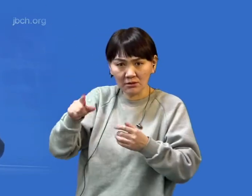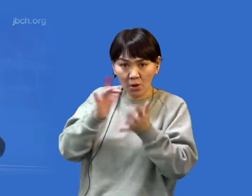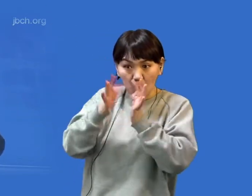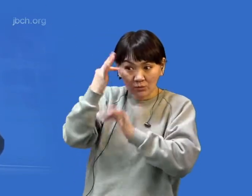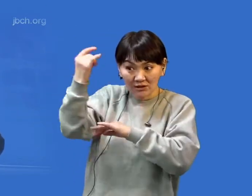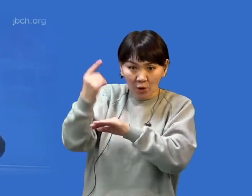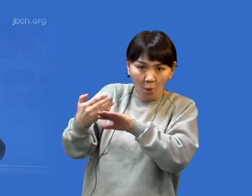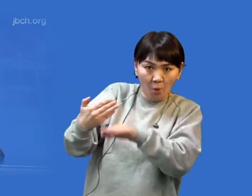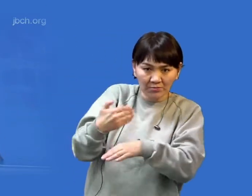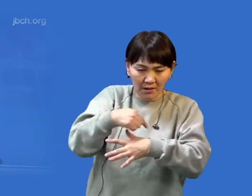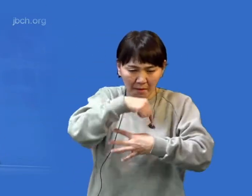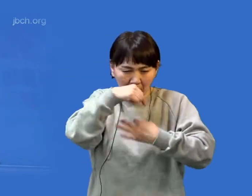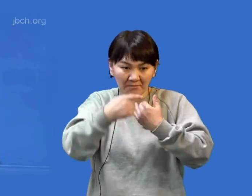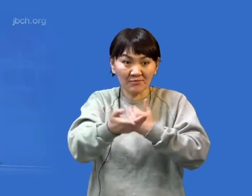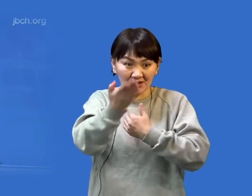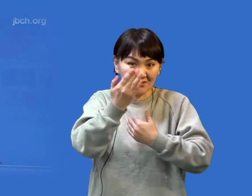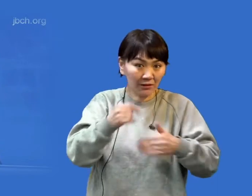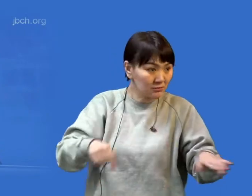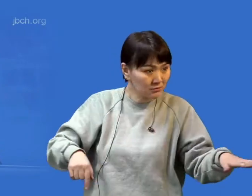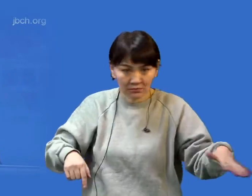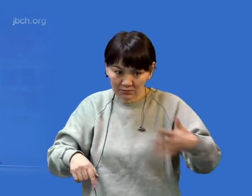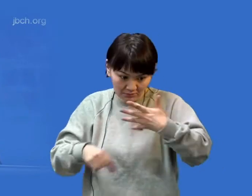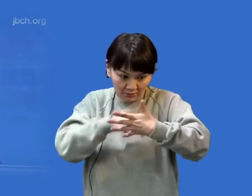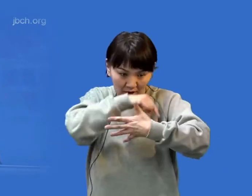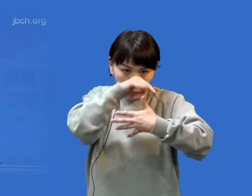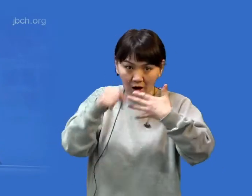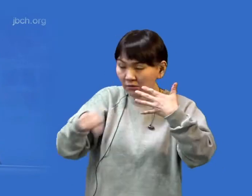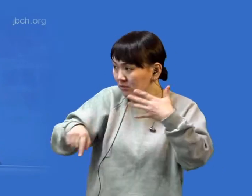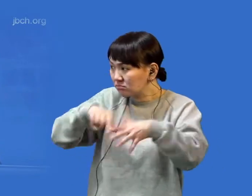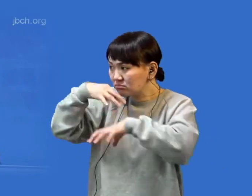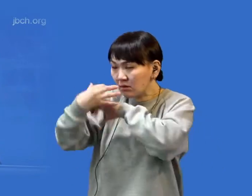сонор сэрэмжтэй бай гэсэн. Төгсгөл үйдэнд бол ойр ирчихсэн байна.